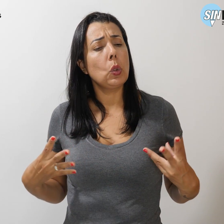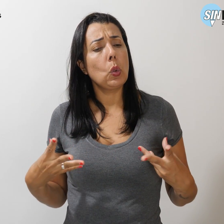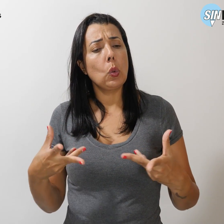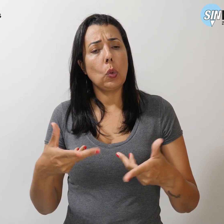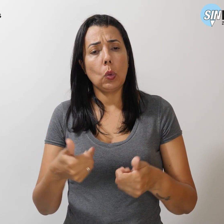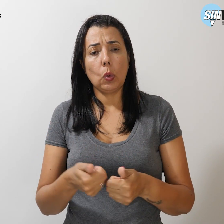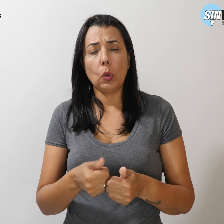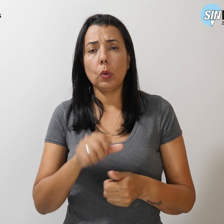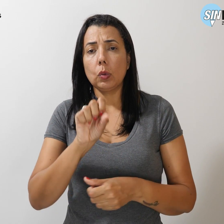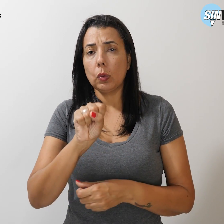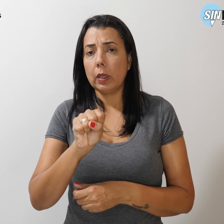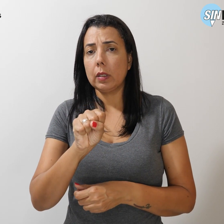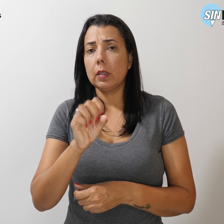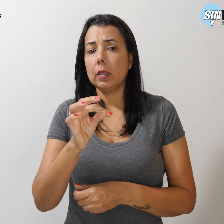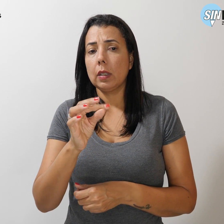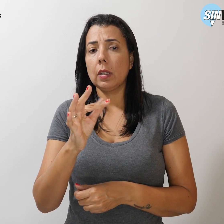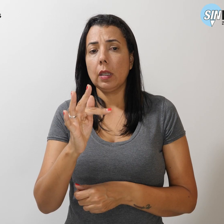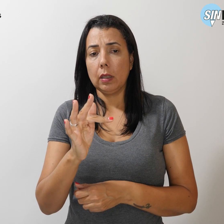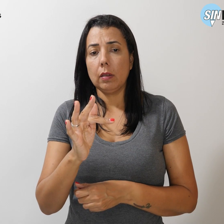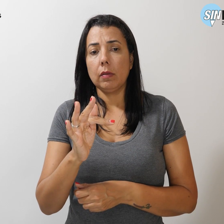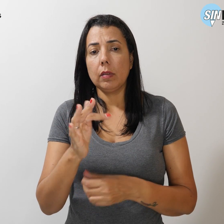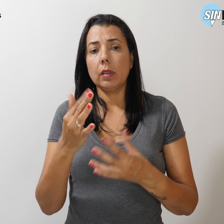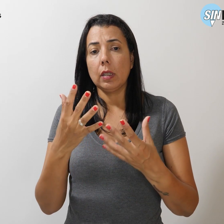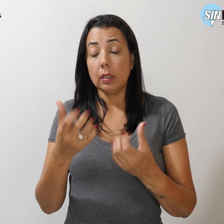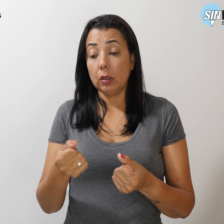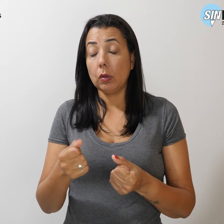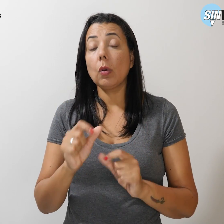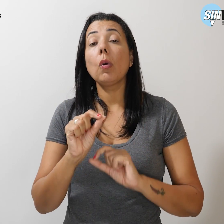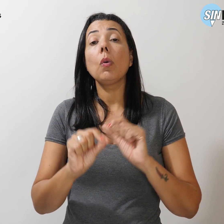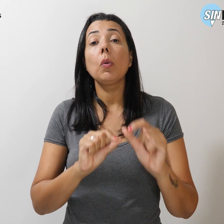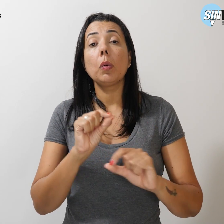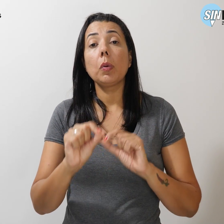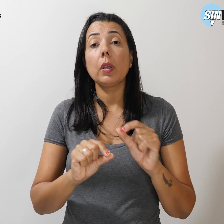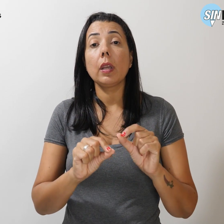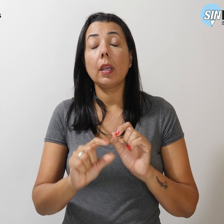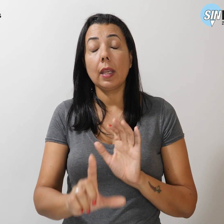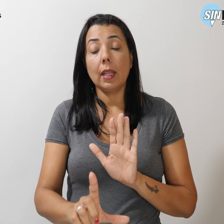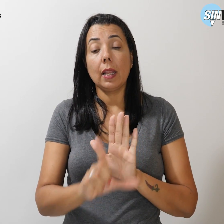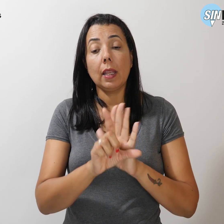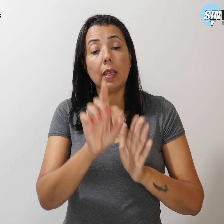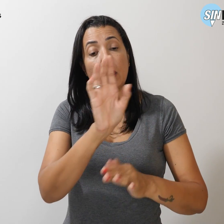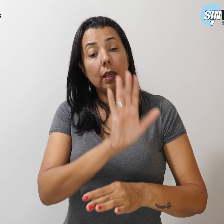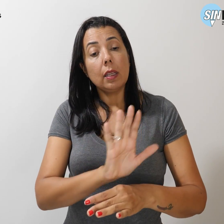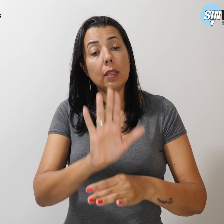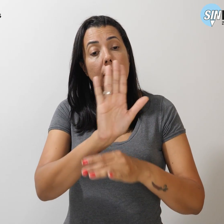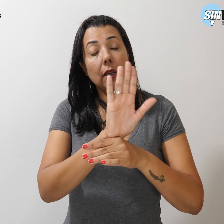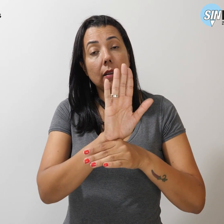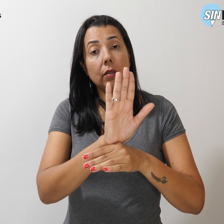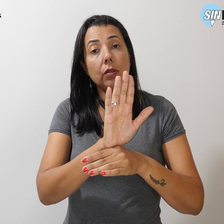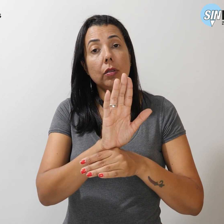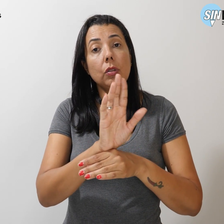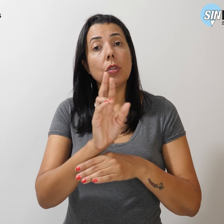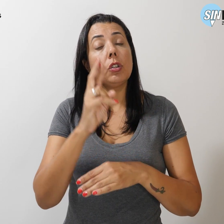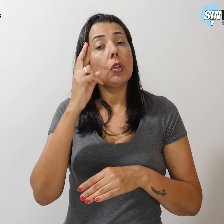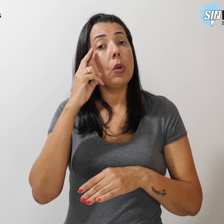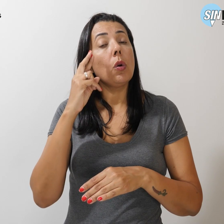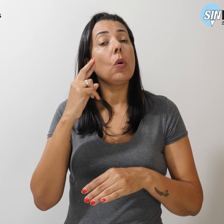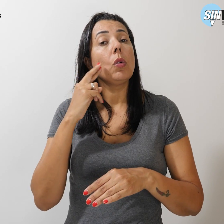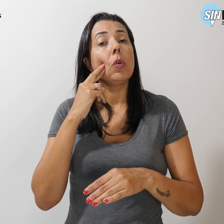o STF considerou ilegal lei estadual de Rondônia que proibia o uso